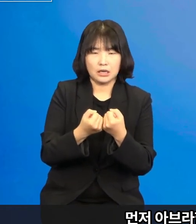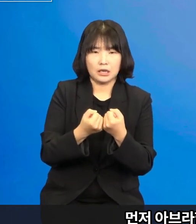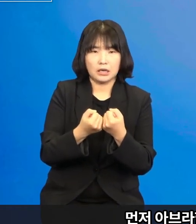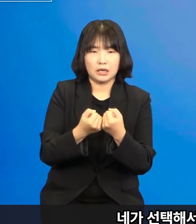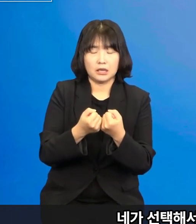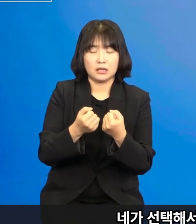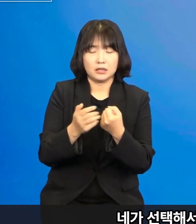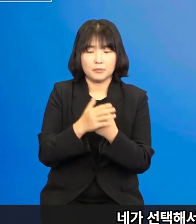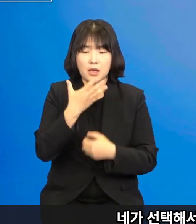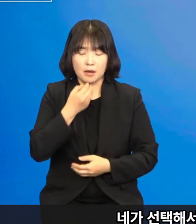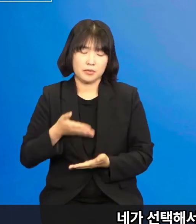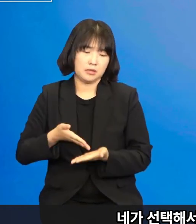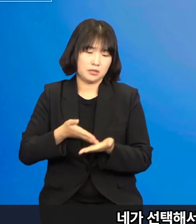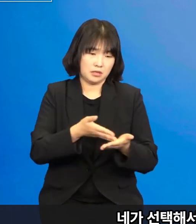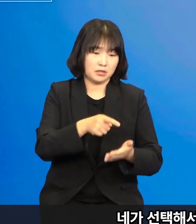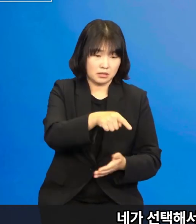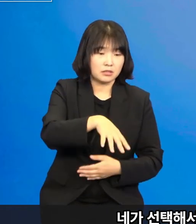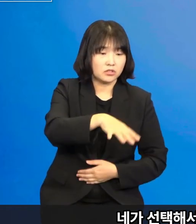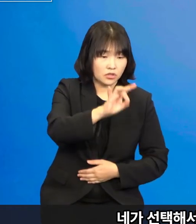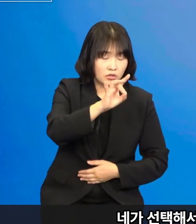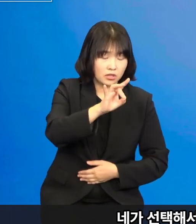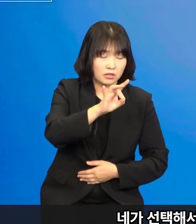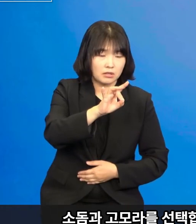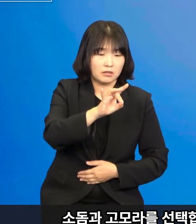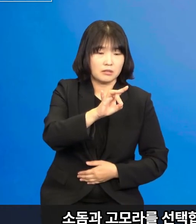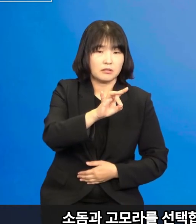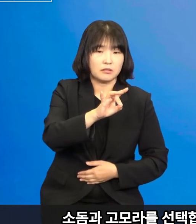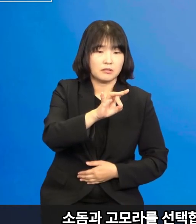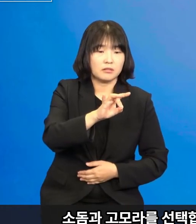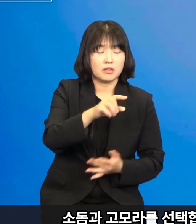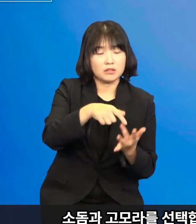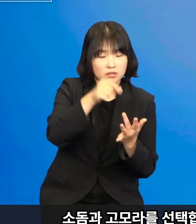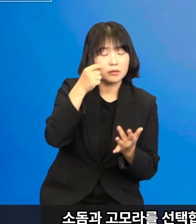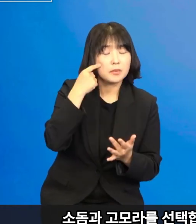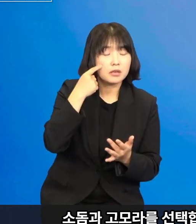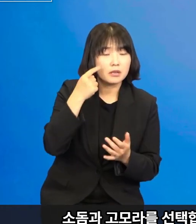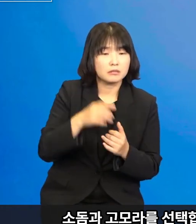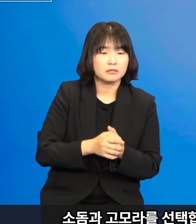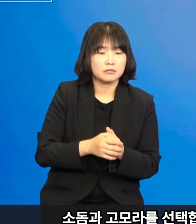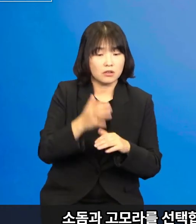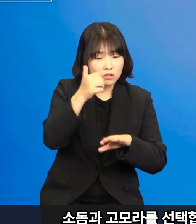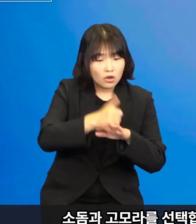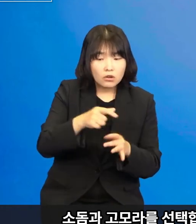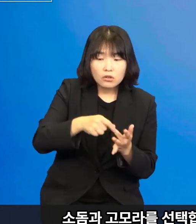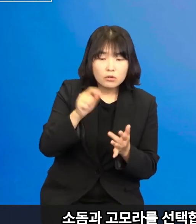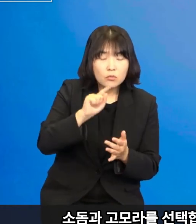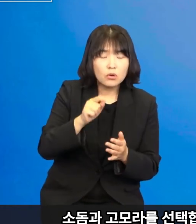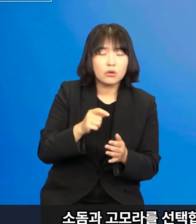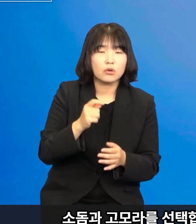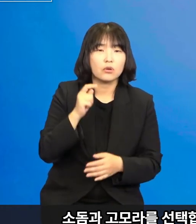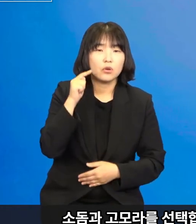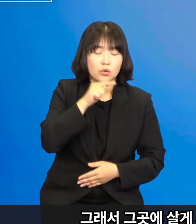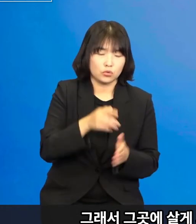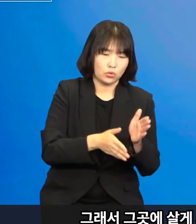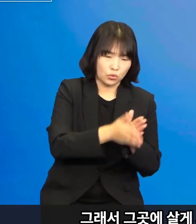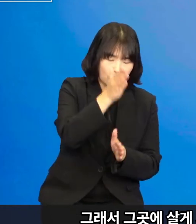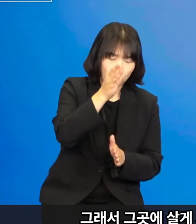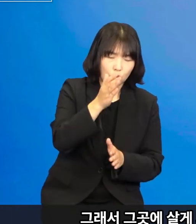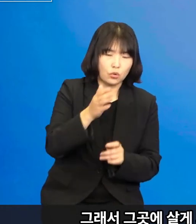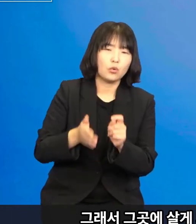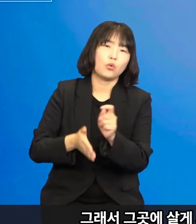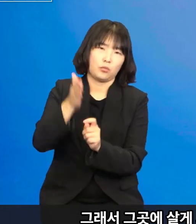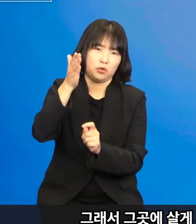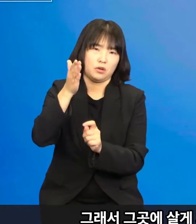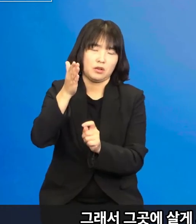제안을 하잖아요. 너가 선택해서 가라. 어디로 가겠느냐? 소돔과 고모라를 선택합니다. 너무 풍족한 도시였거든요. 그래서